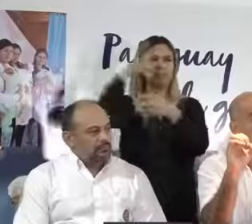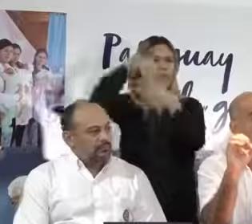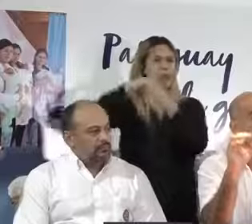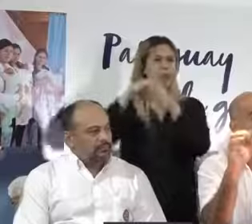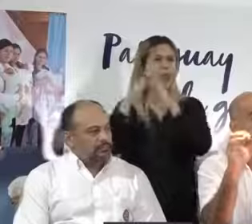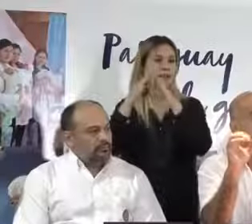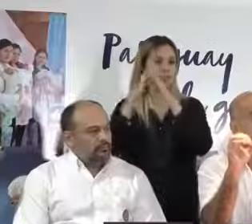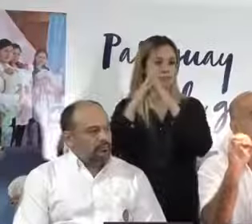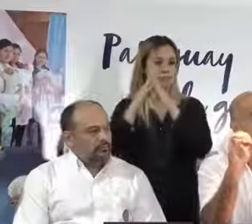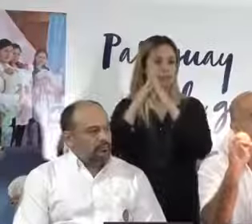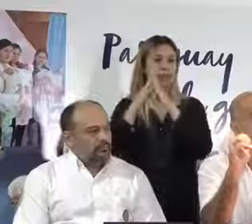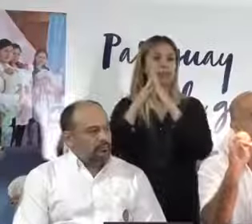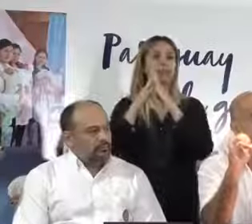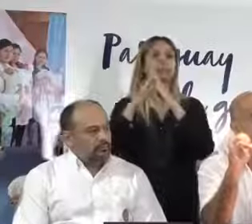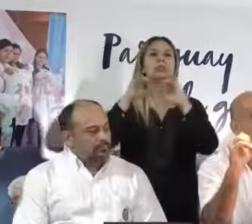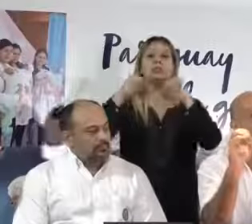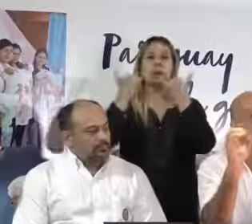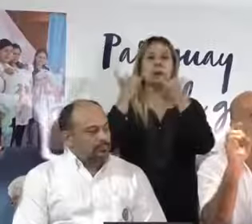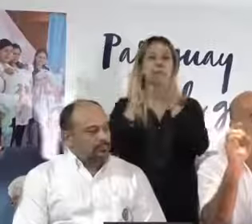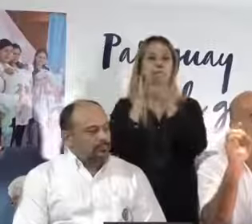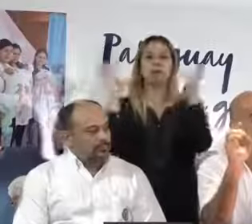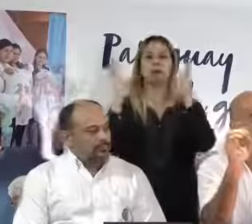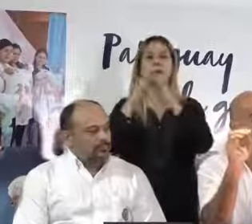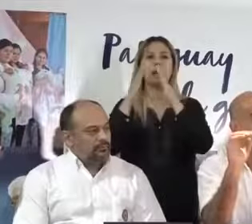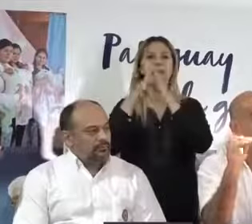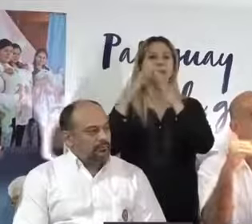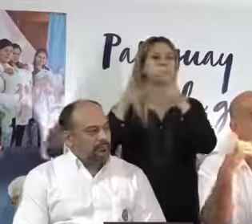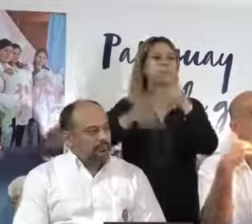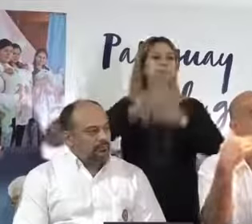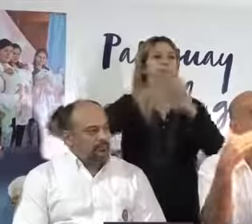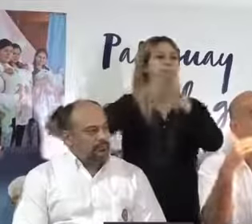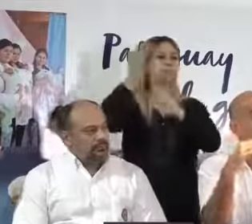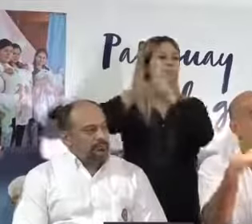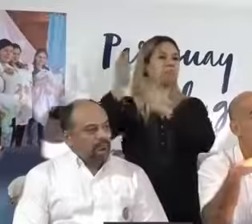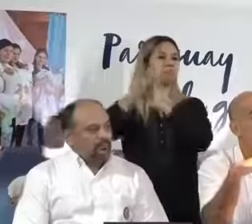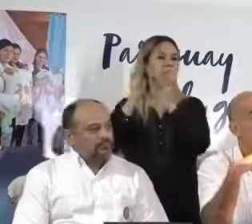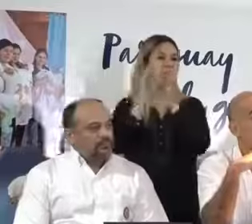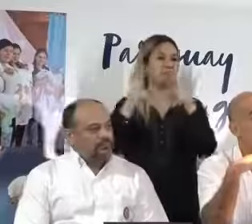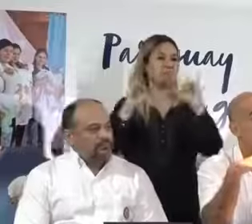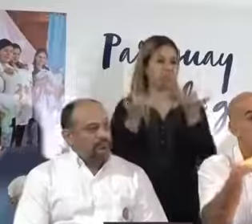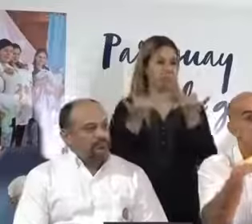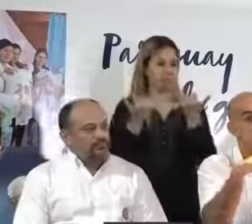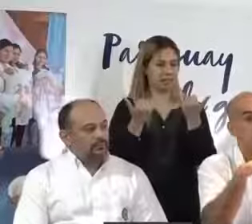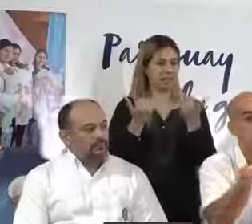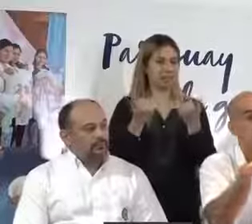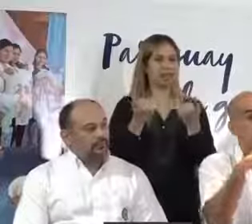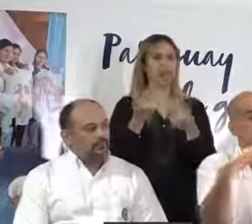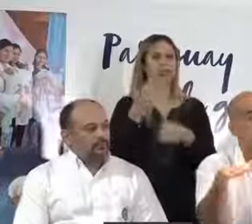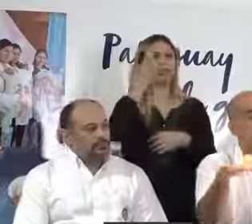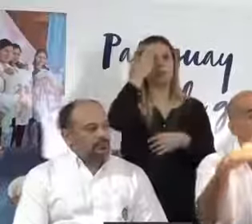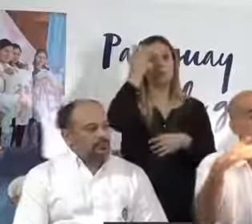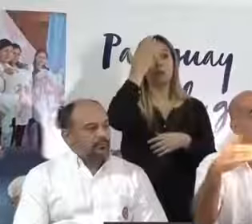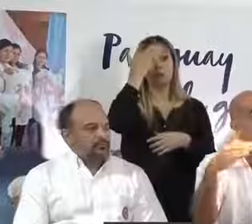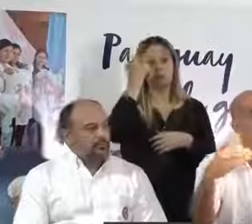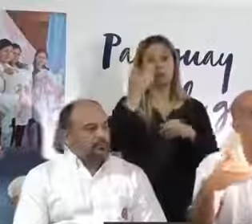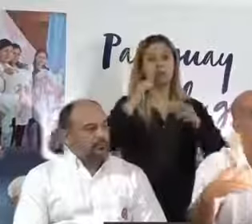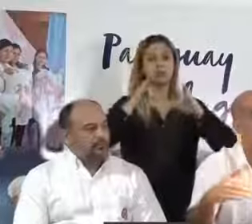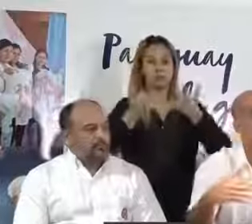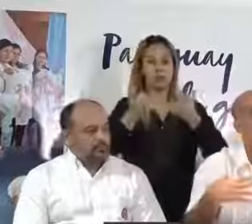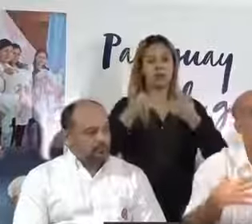domicilio y fue dada de alta en el día de hoy desde su domicilio, porque en ningún momento, digamos, avanzó hacia